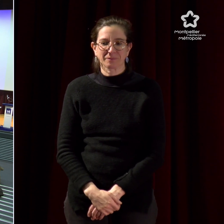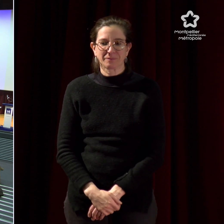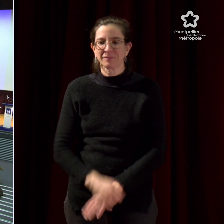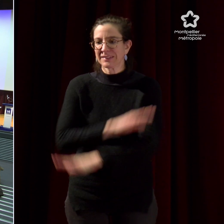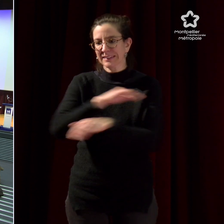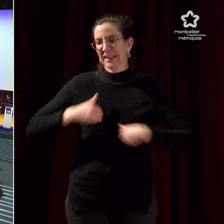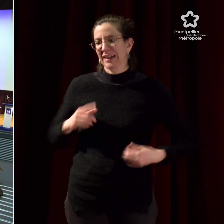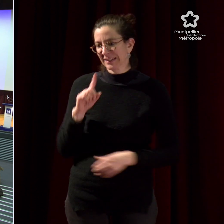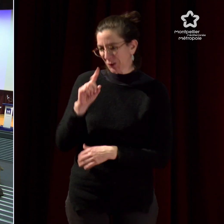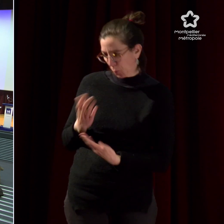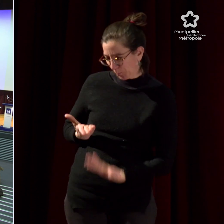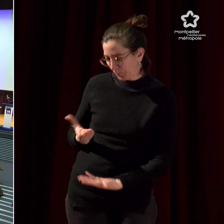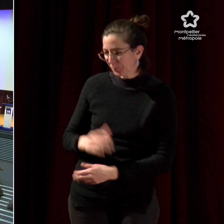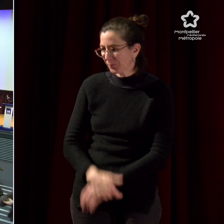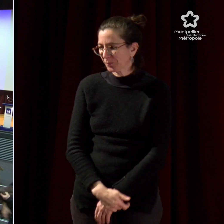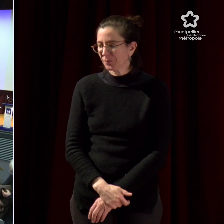Merci beaucoup.